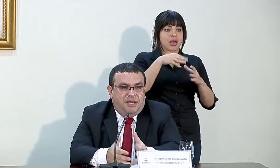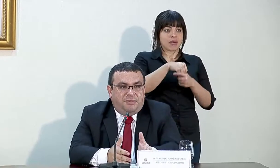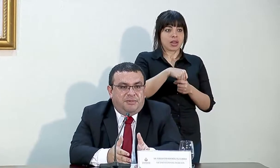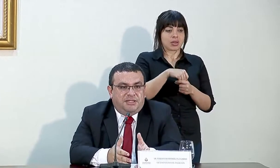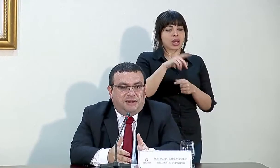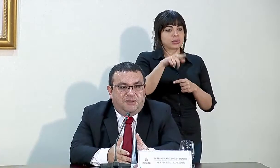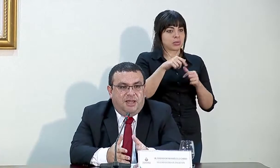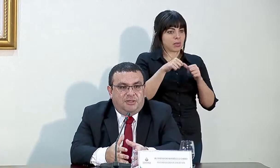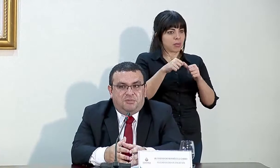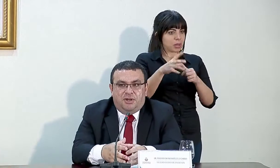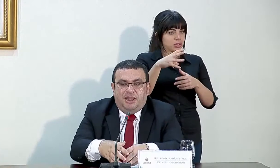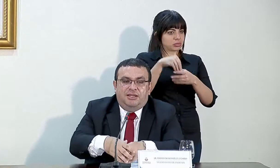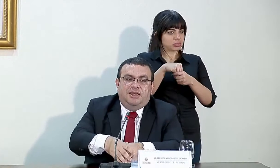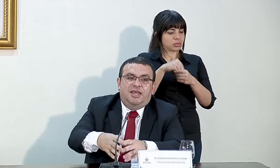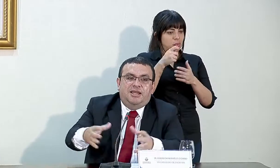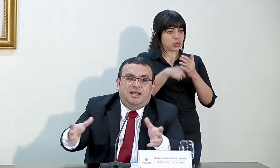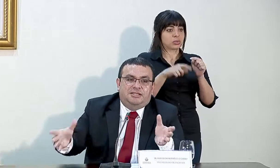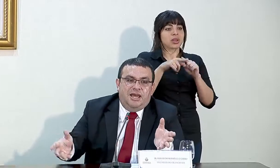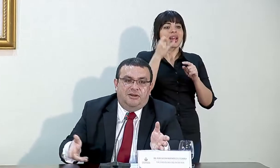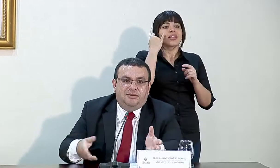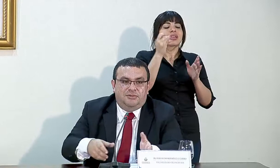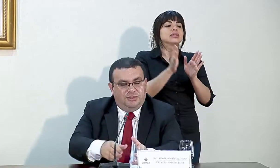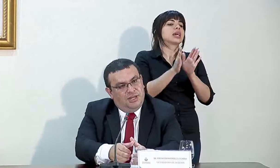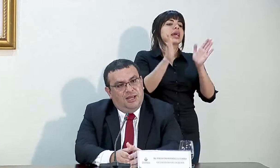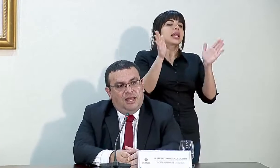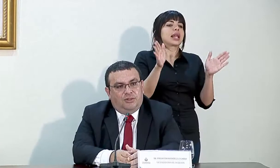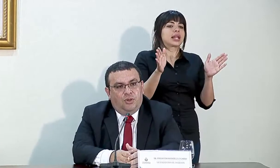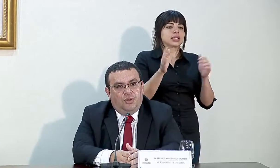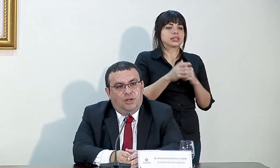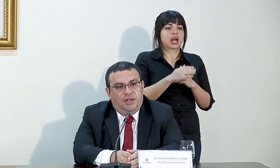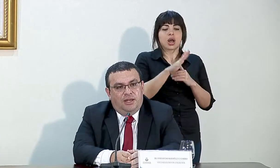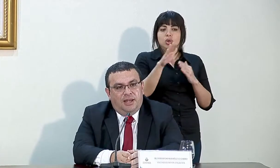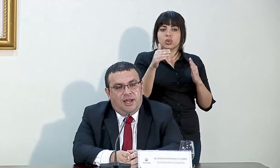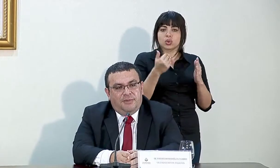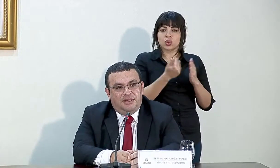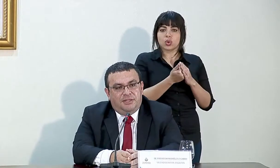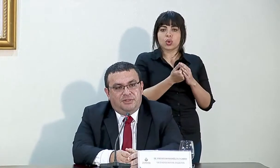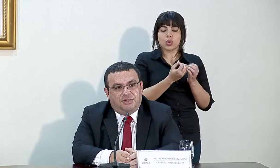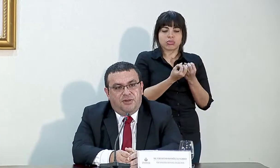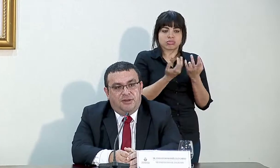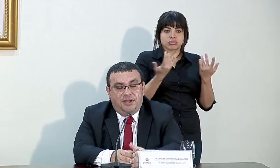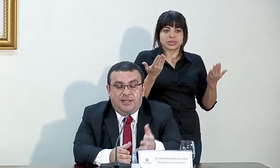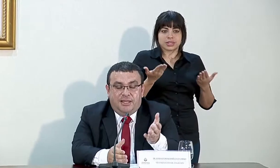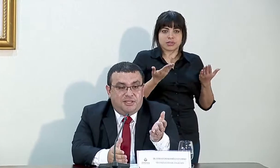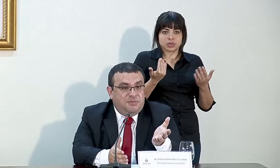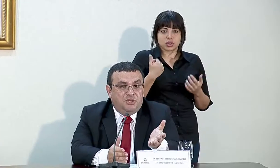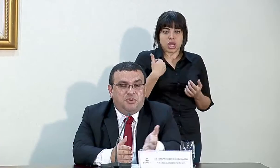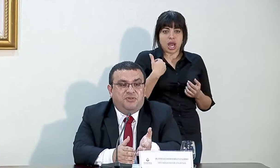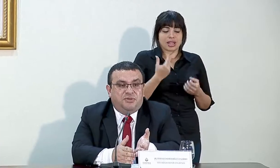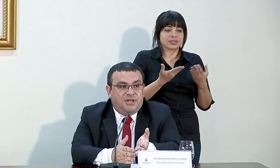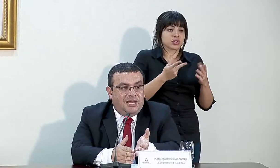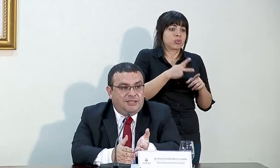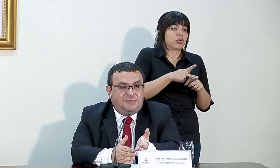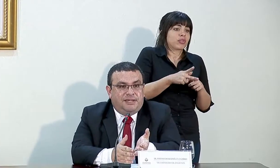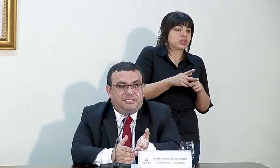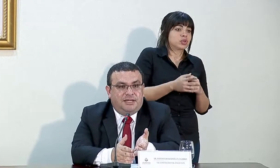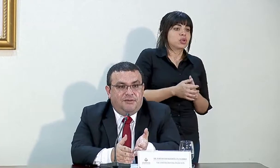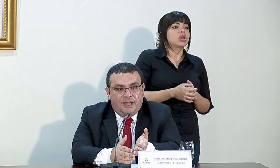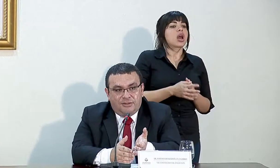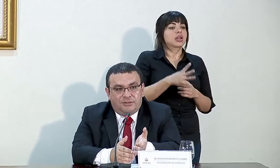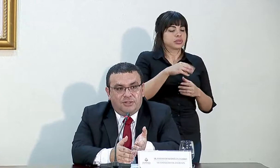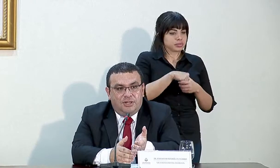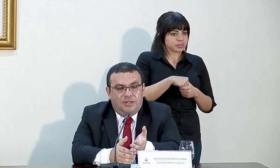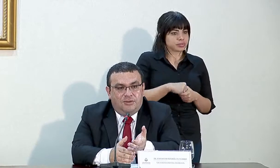esos van a permanecer grabados, pero aquí la idea es generalizarlo, digamos, a toda la gama de servicios que van a haber. Servicios profesionales van a